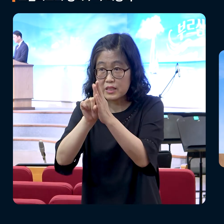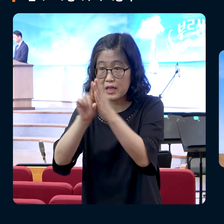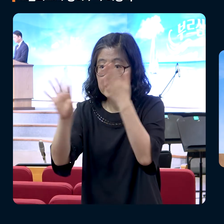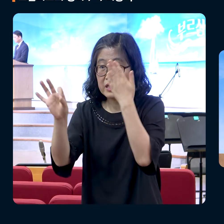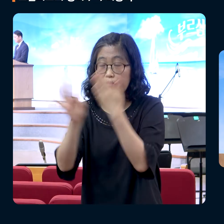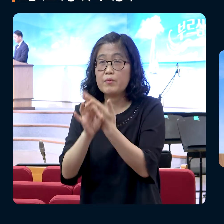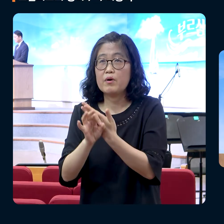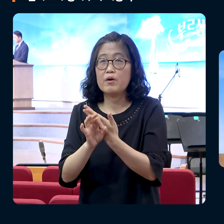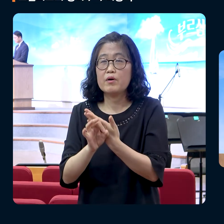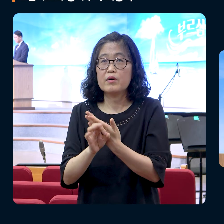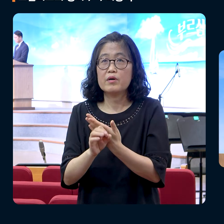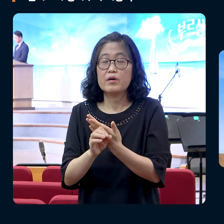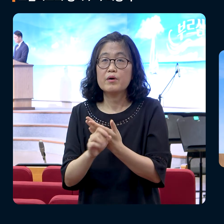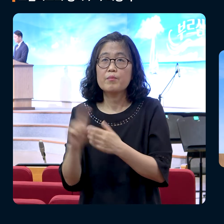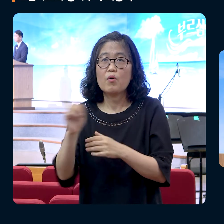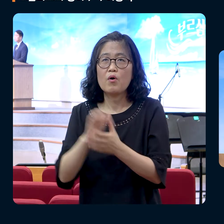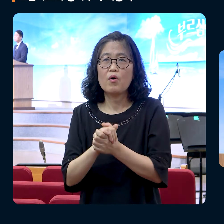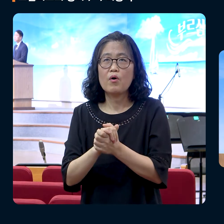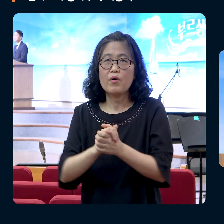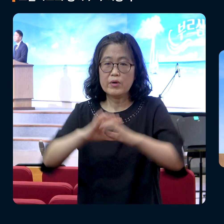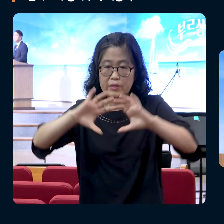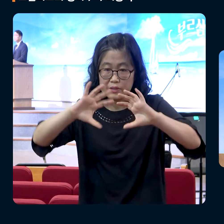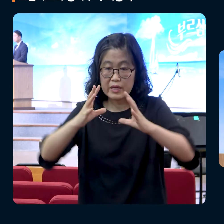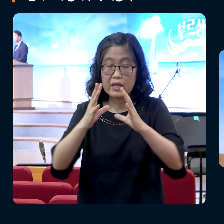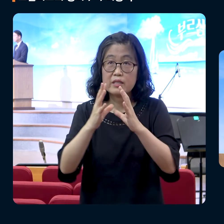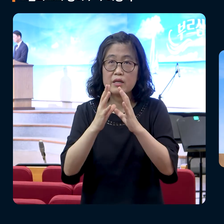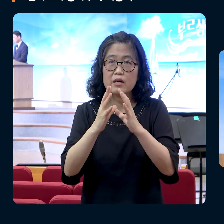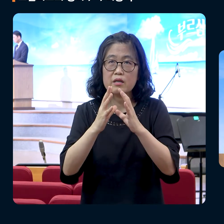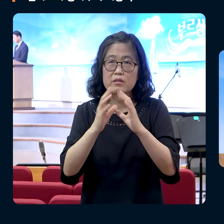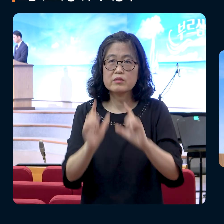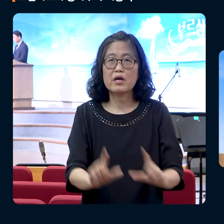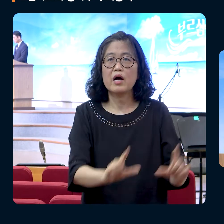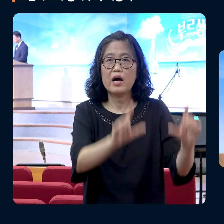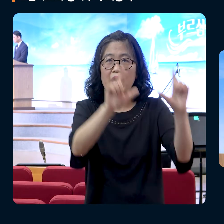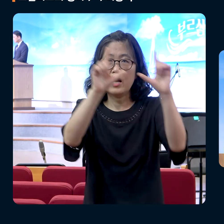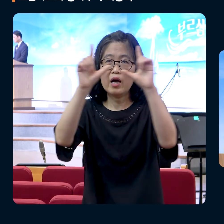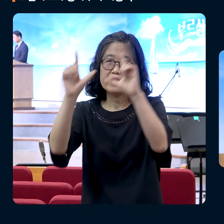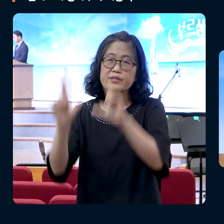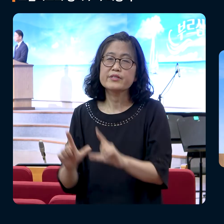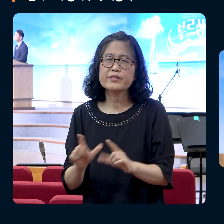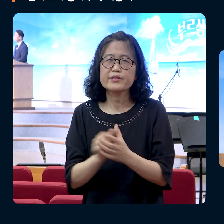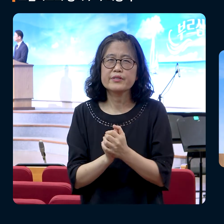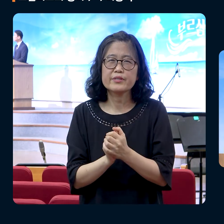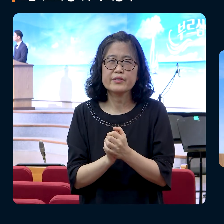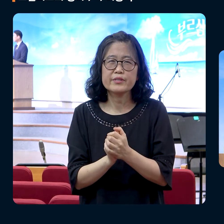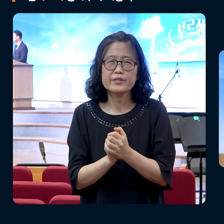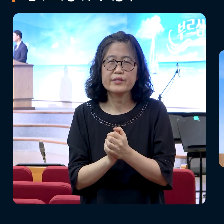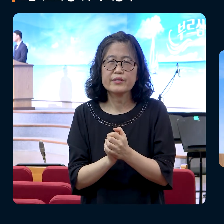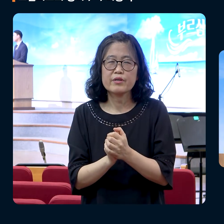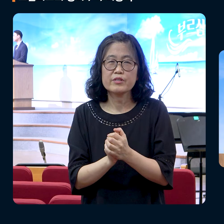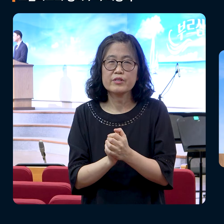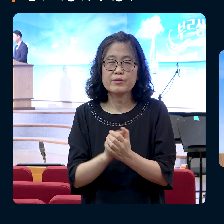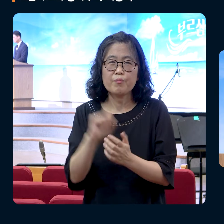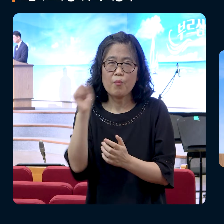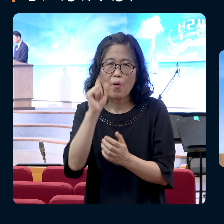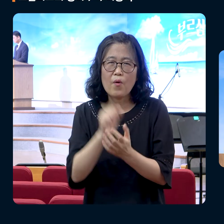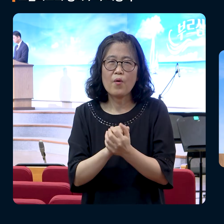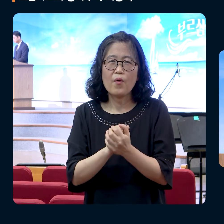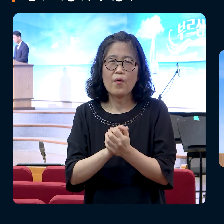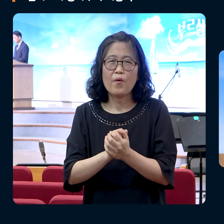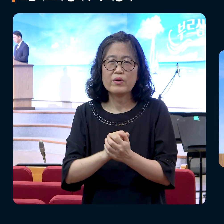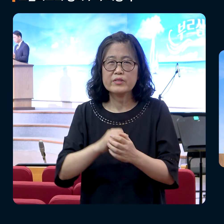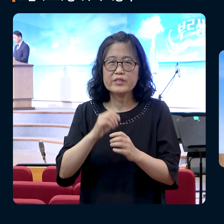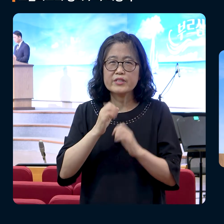성경은 마지막으로 이 세상을 사는 지혜가 성실함과 정직함을 지켜나가는 것이다 라고 말씀하고